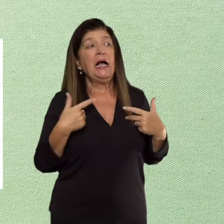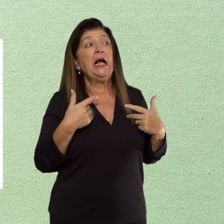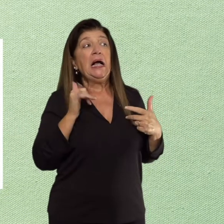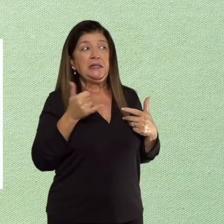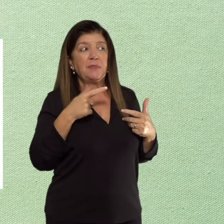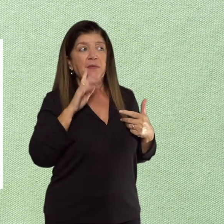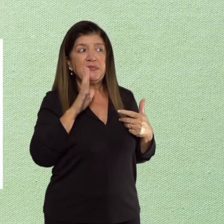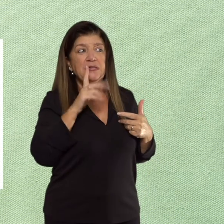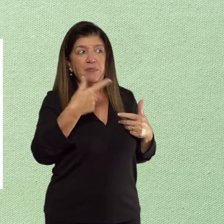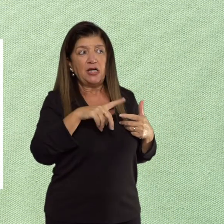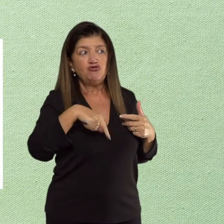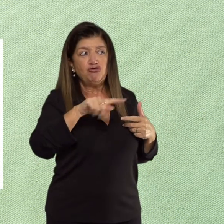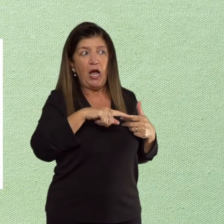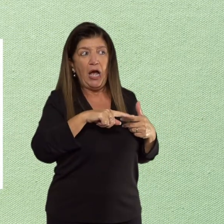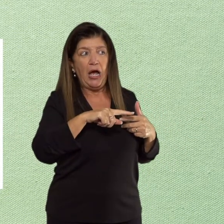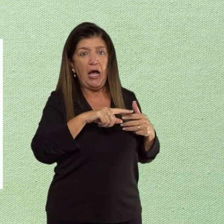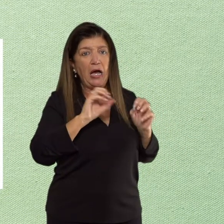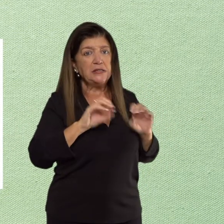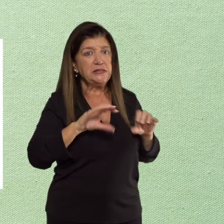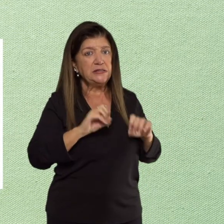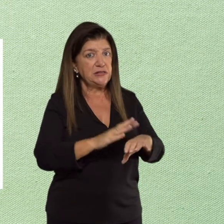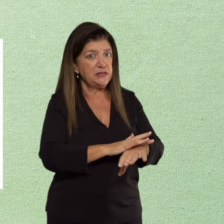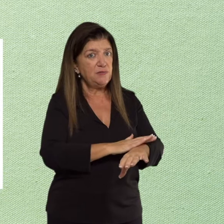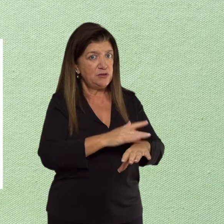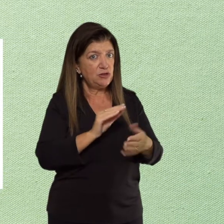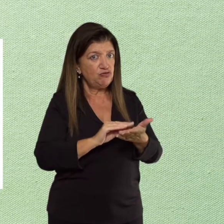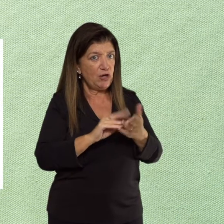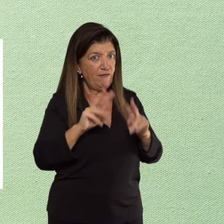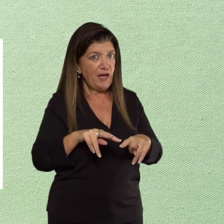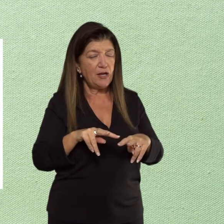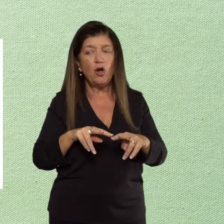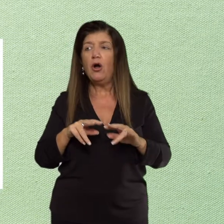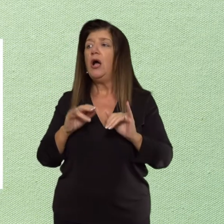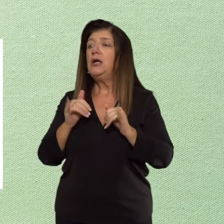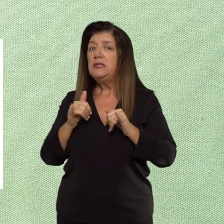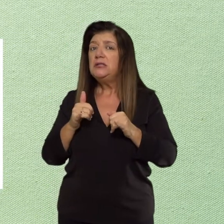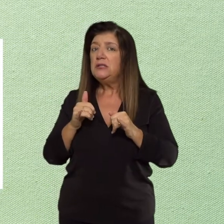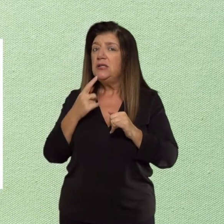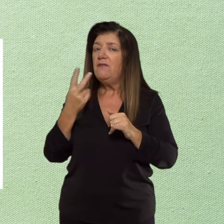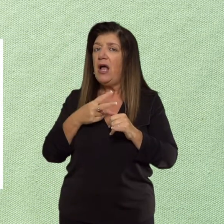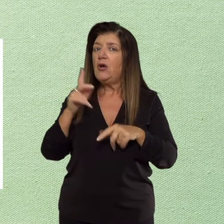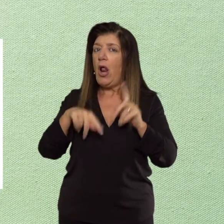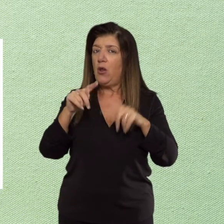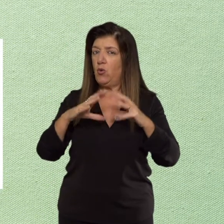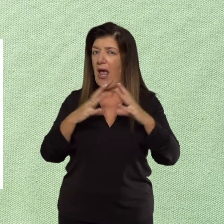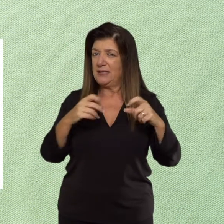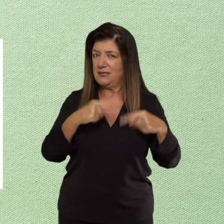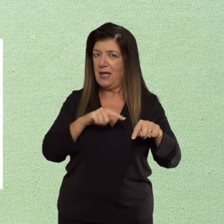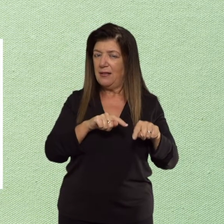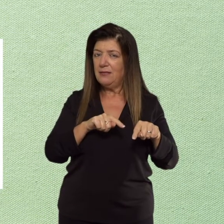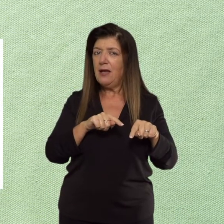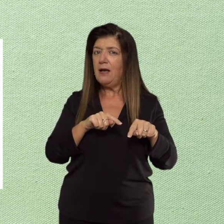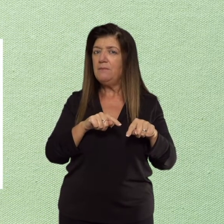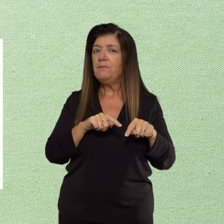quanto sì, riguarda queste cose. Sì, perché ad esempio molte di queste società, almeno molte, alcune